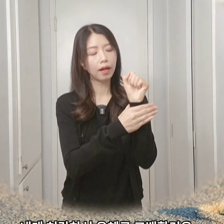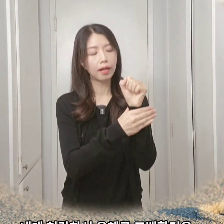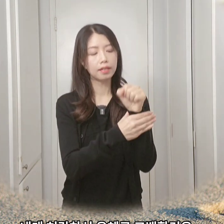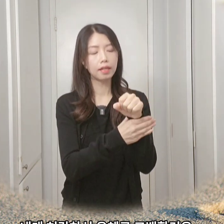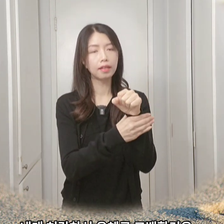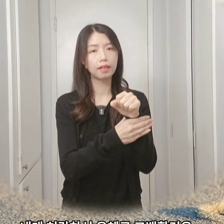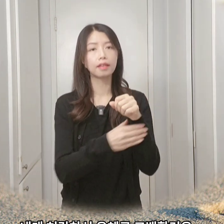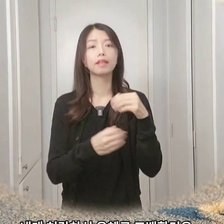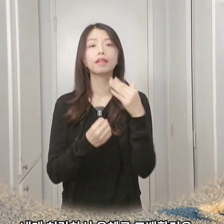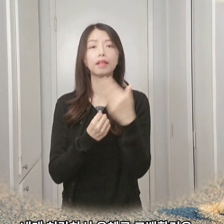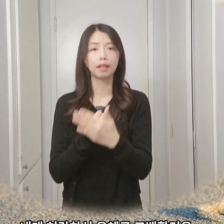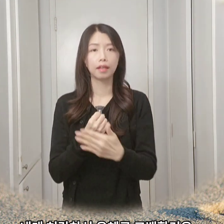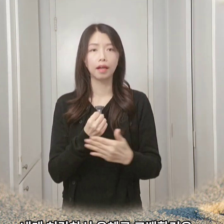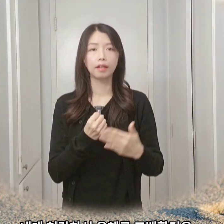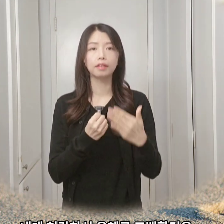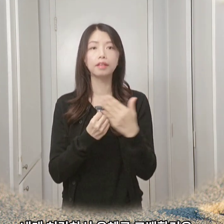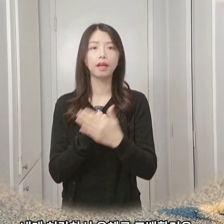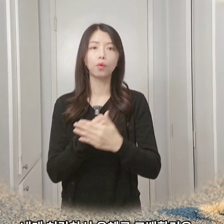허락하신